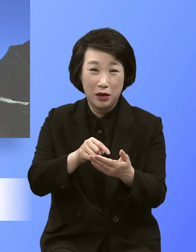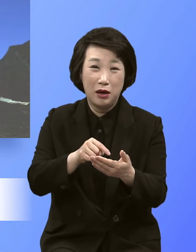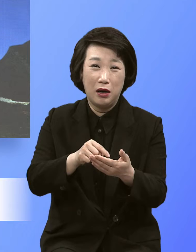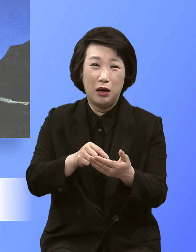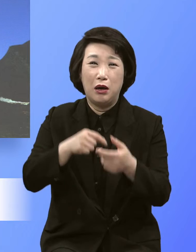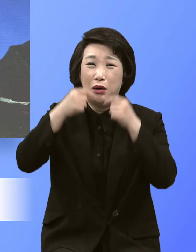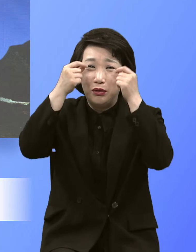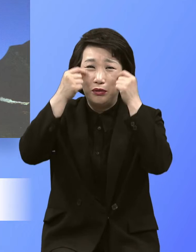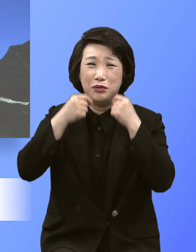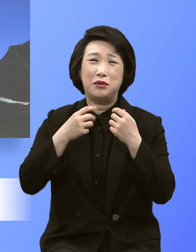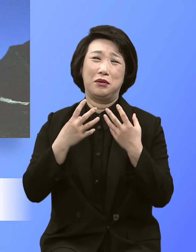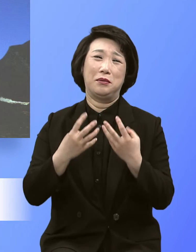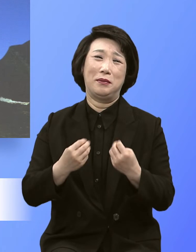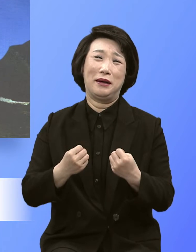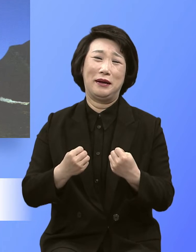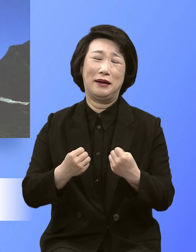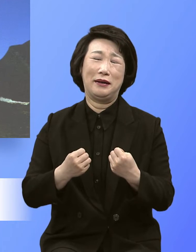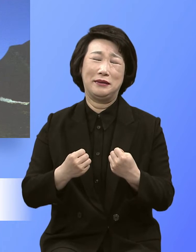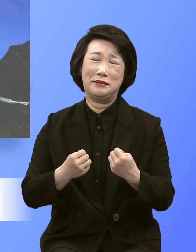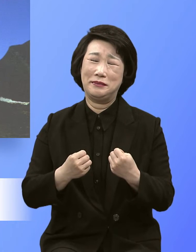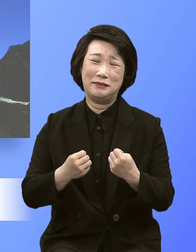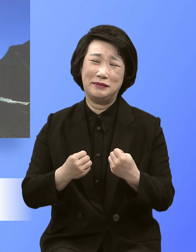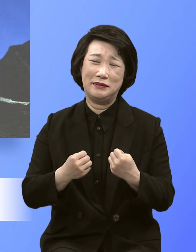많이 울었습니다.